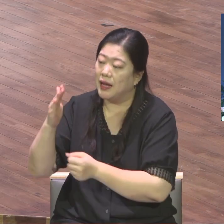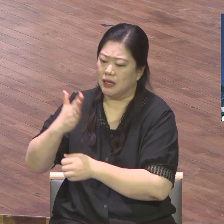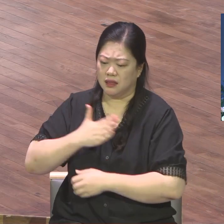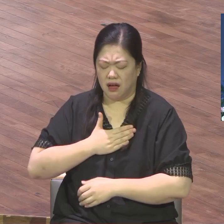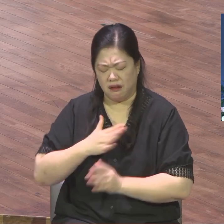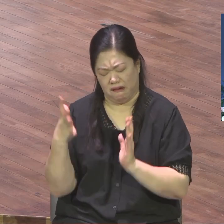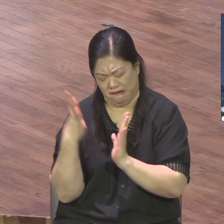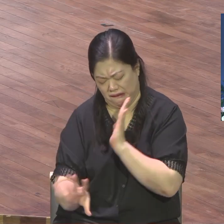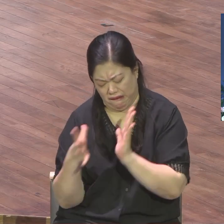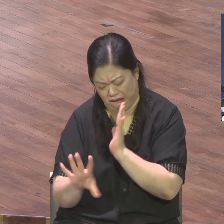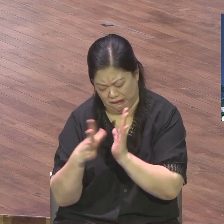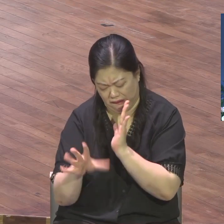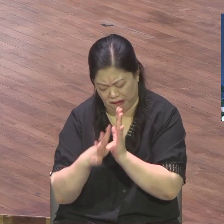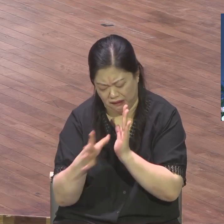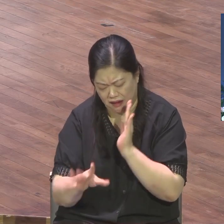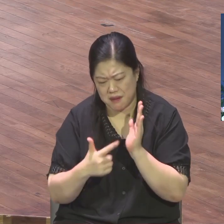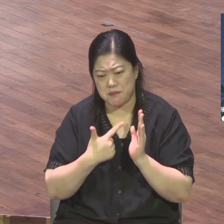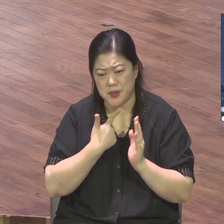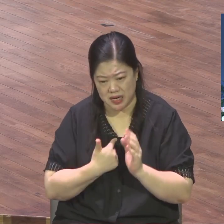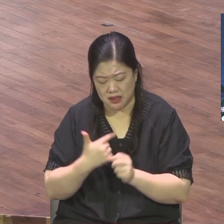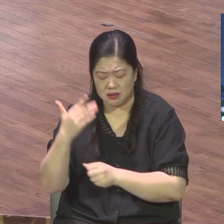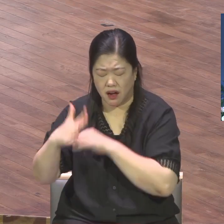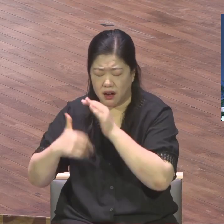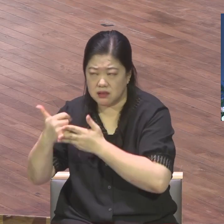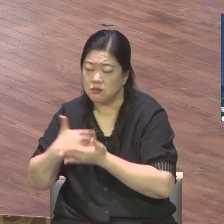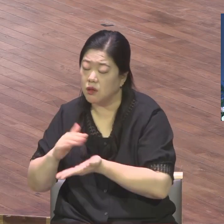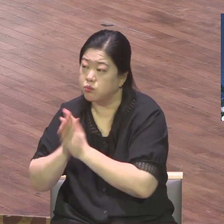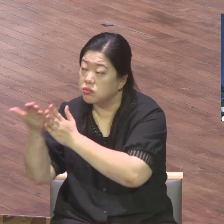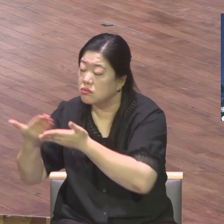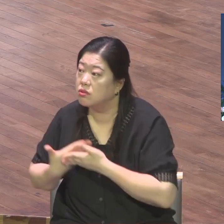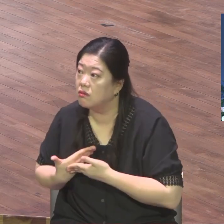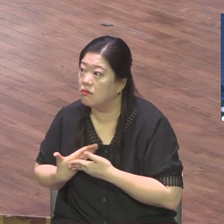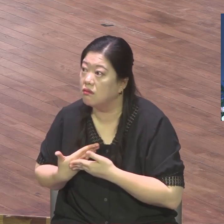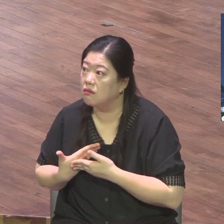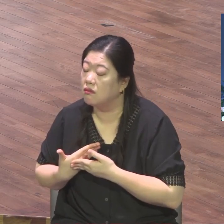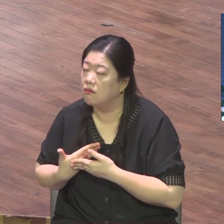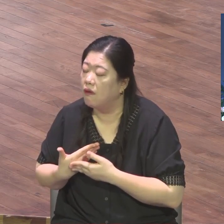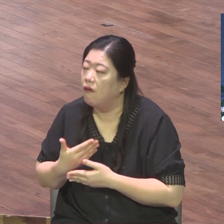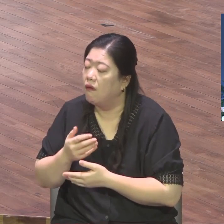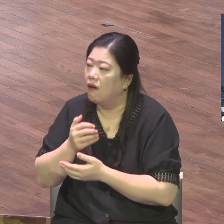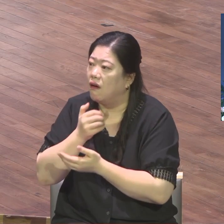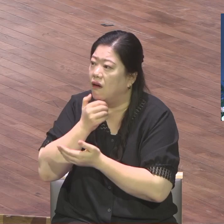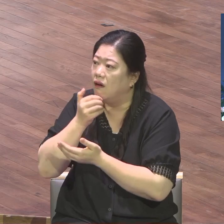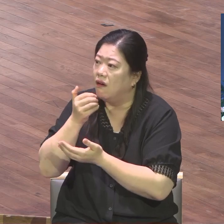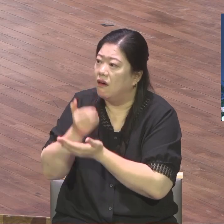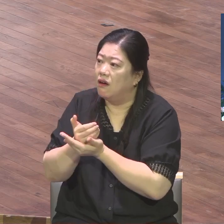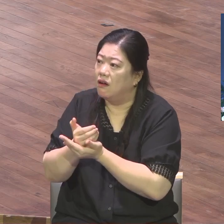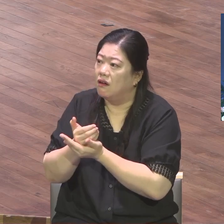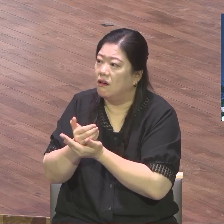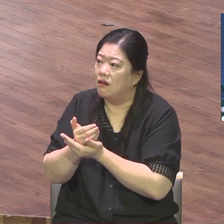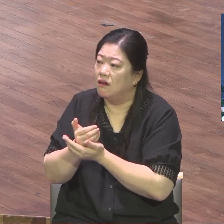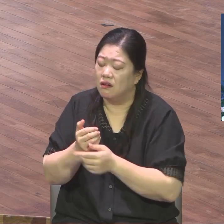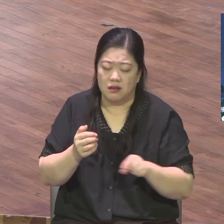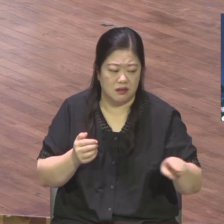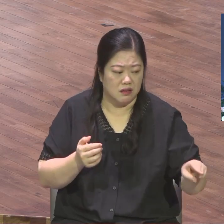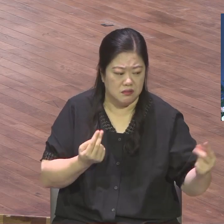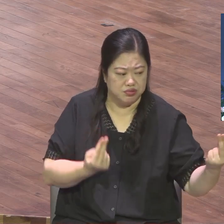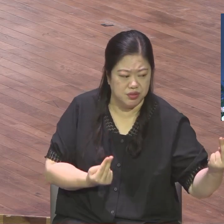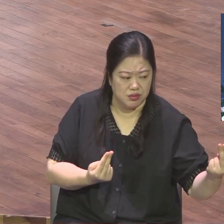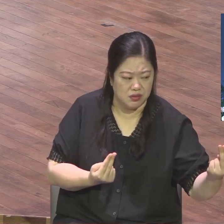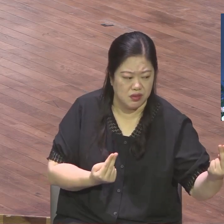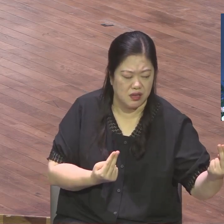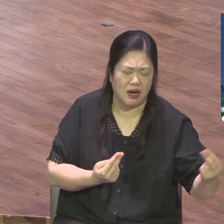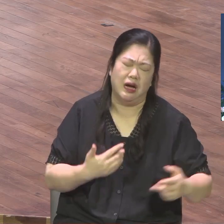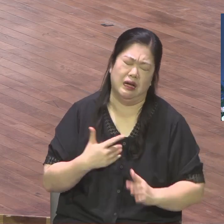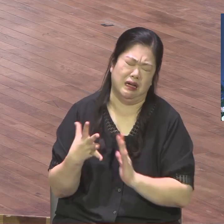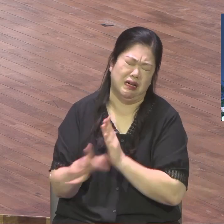이런 말이에요. 나 같은 존재도 이렇게 변화돼 하나님께 쓰임 받는데 나보다 더한 놈은 없다. 누구나 다 변화될